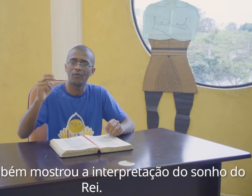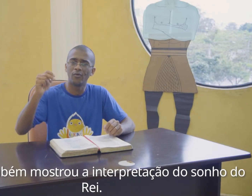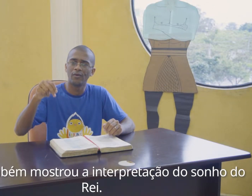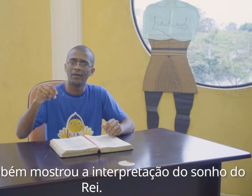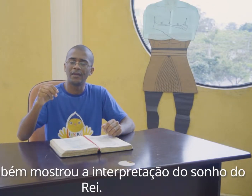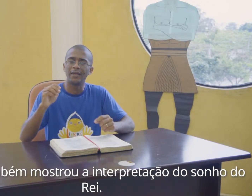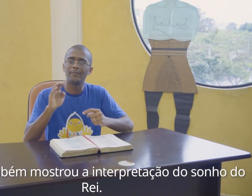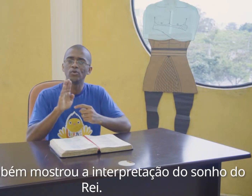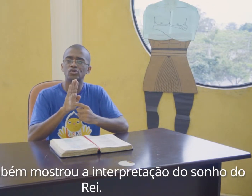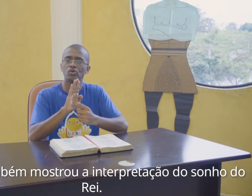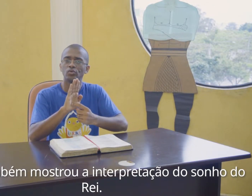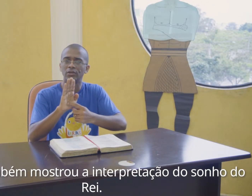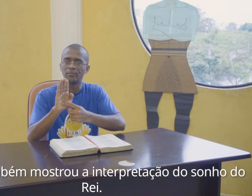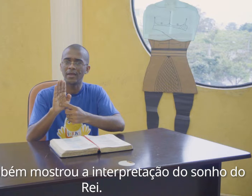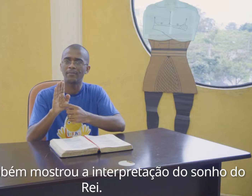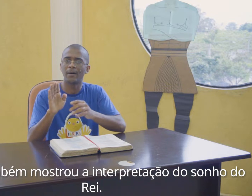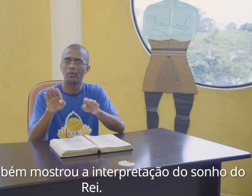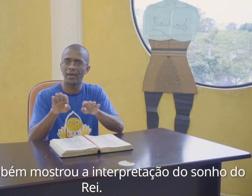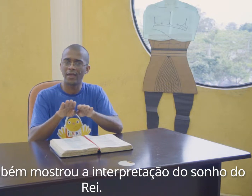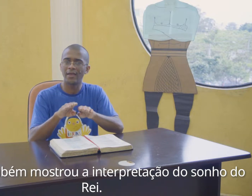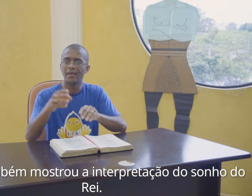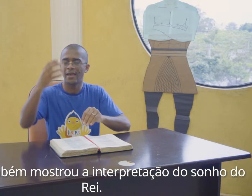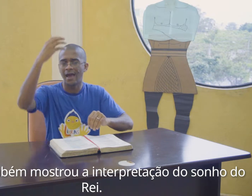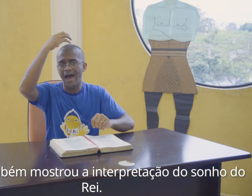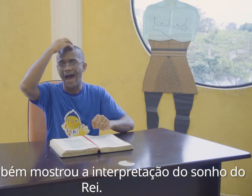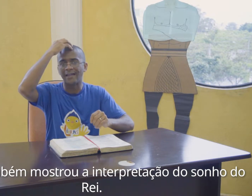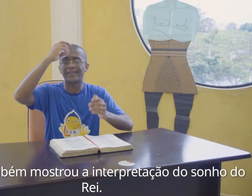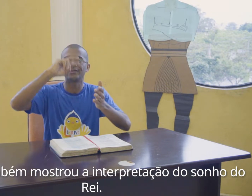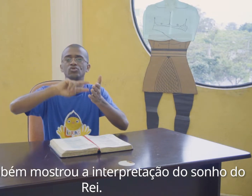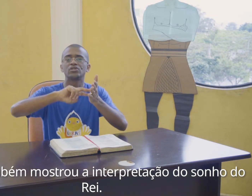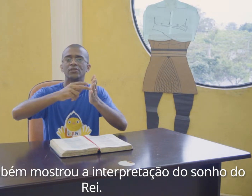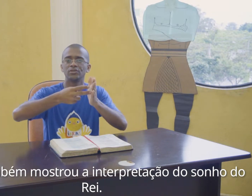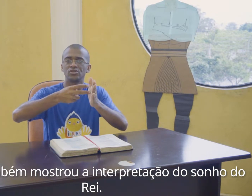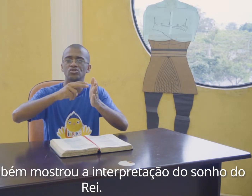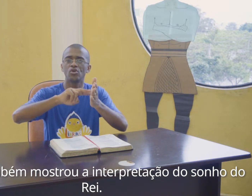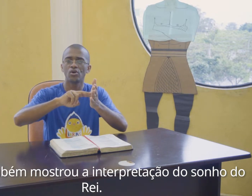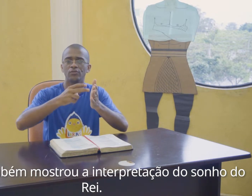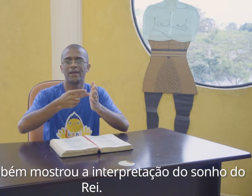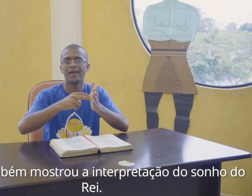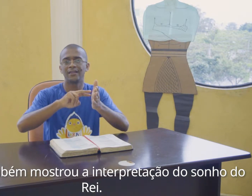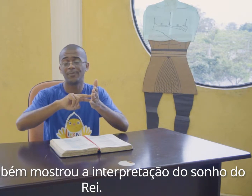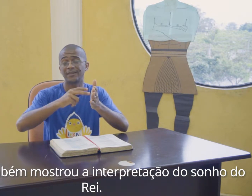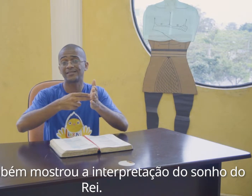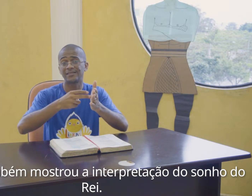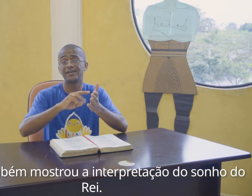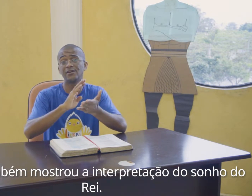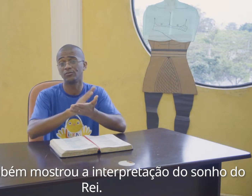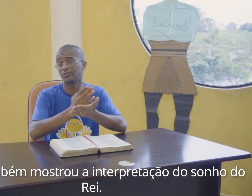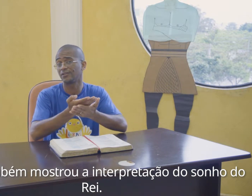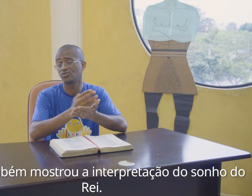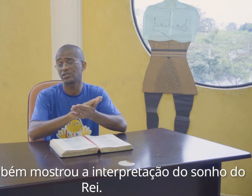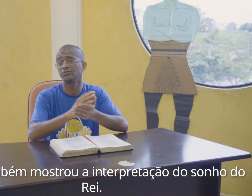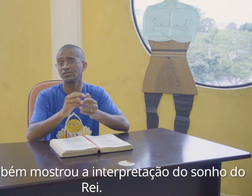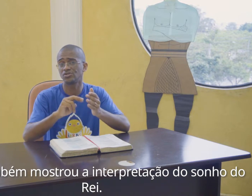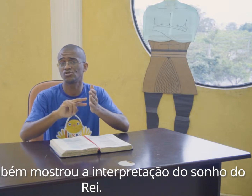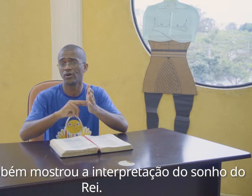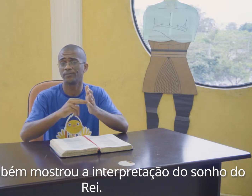Daniel, ele mostrou também para o rei a tradução desse sonho, a interpretação, a tradução desse sonho.